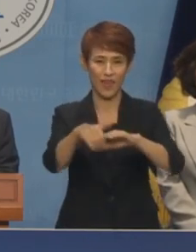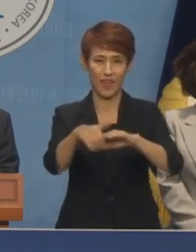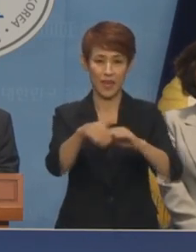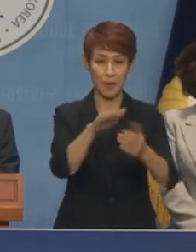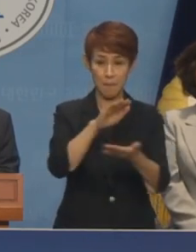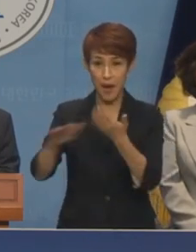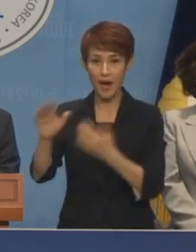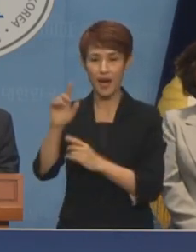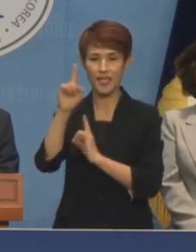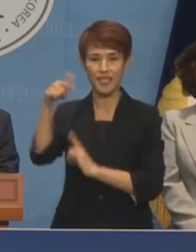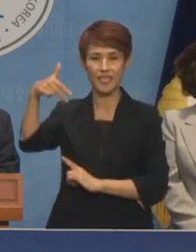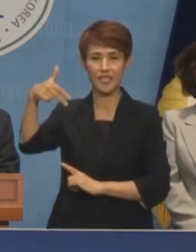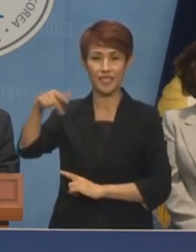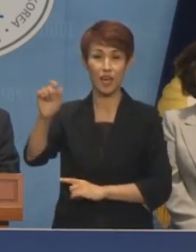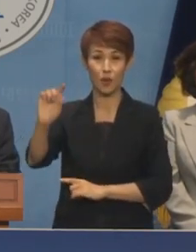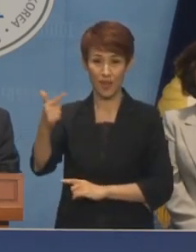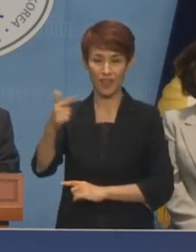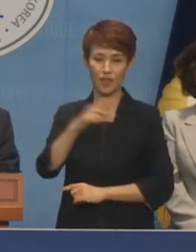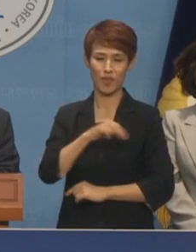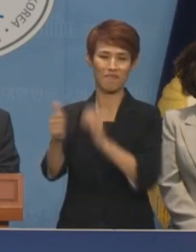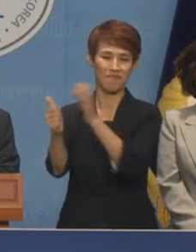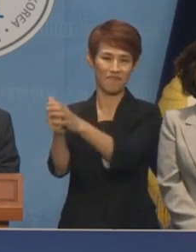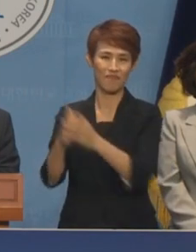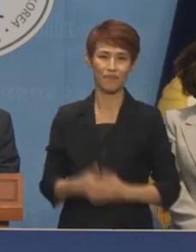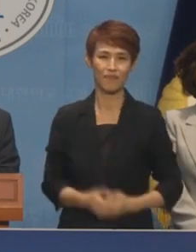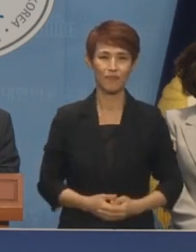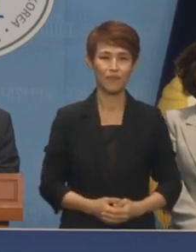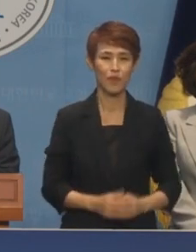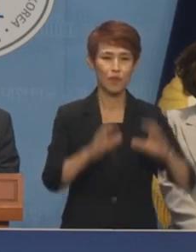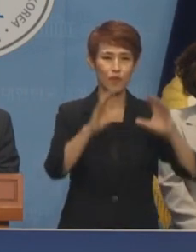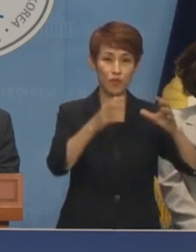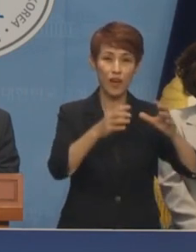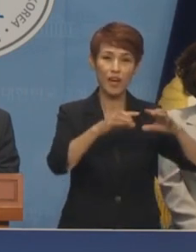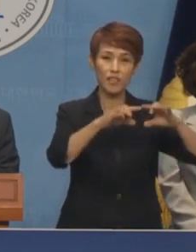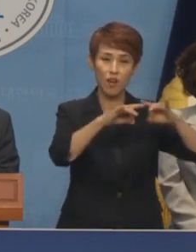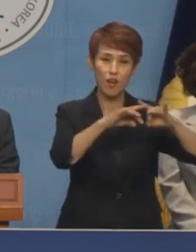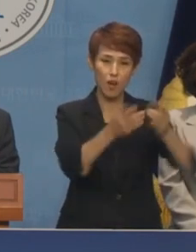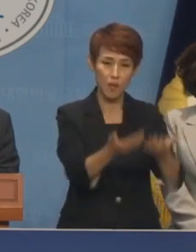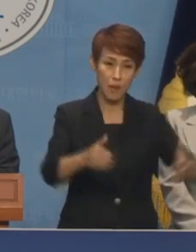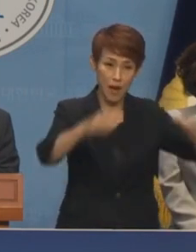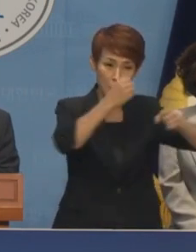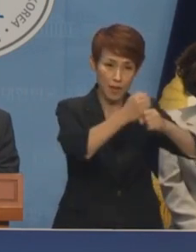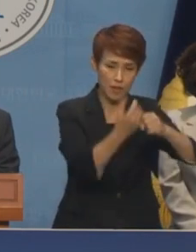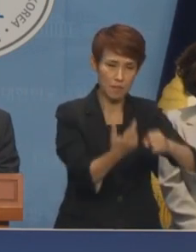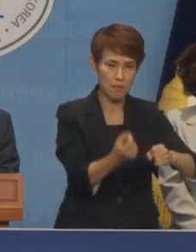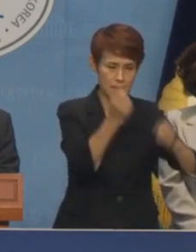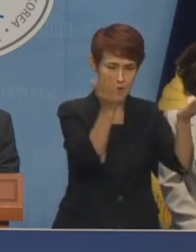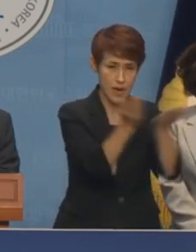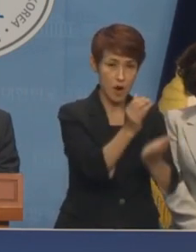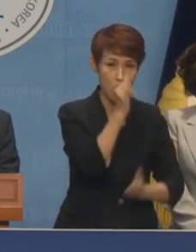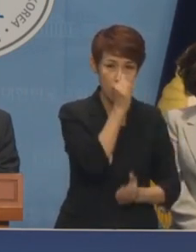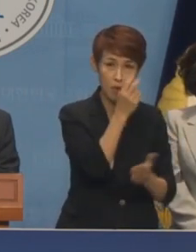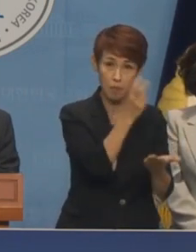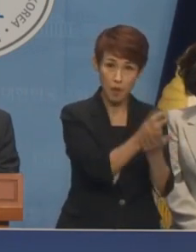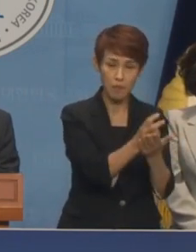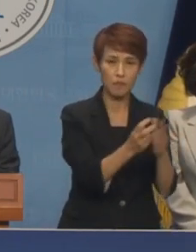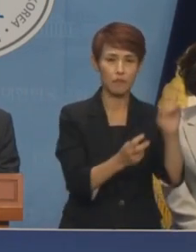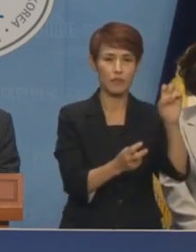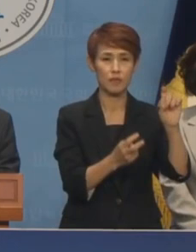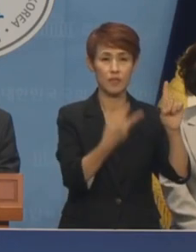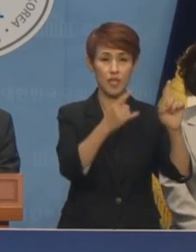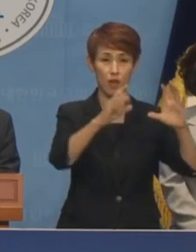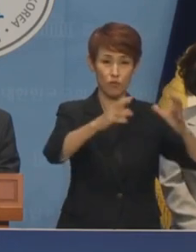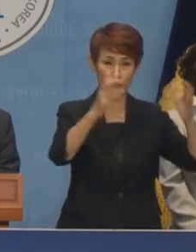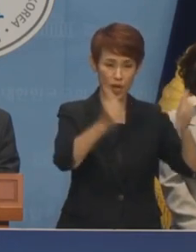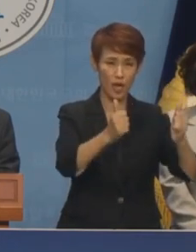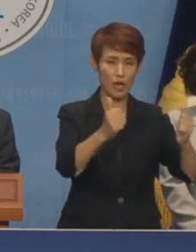이재관 의원님이 이어받습니다. 국가기관 전력망 설비를 적기에 확충할 수 있도록 하는 법안이 21대 국회